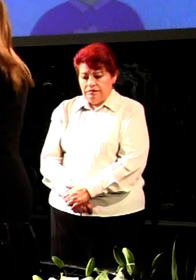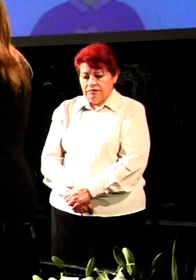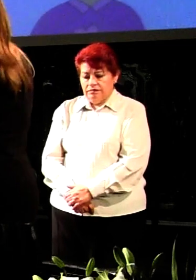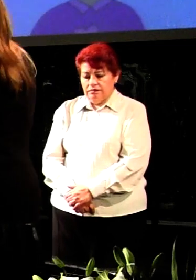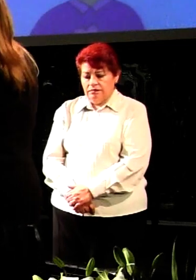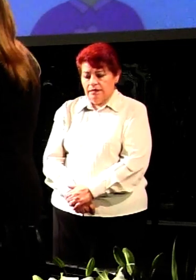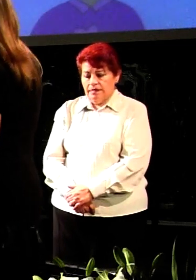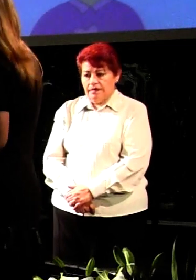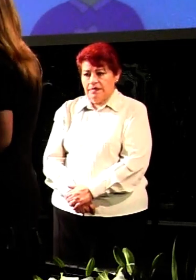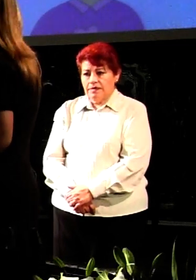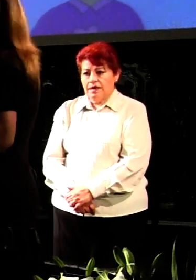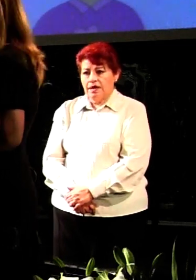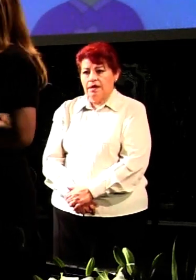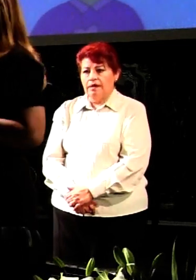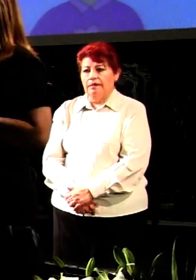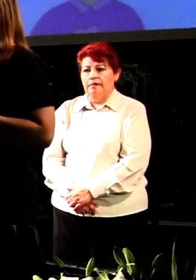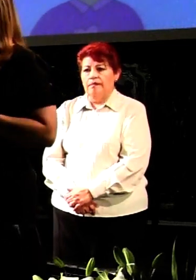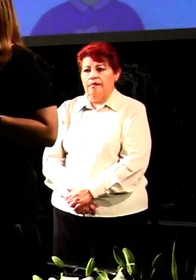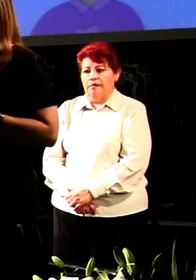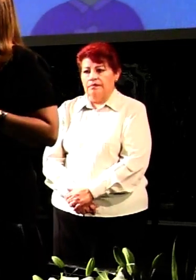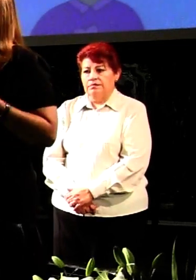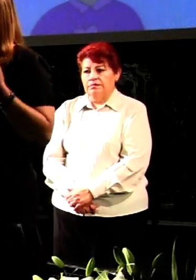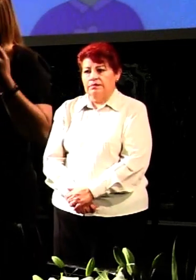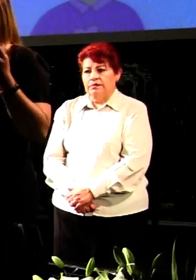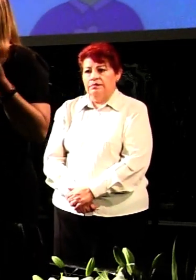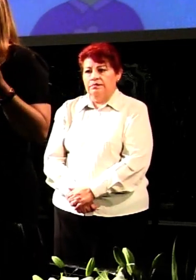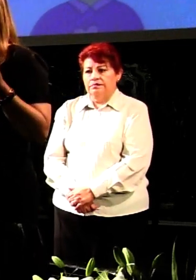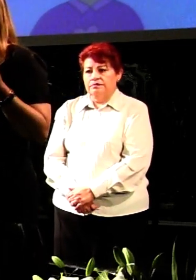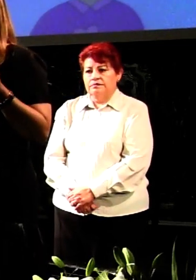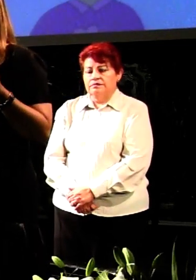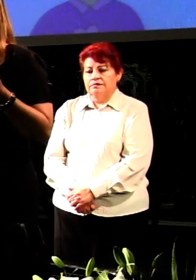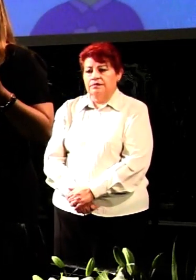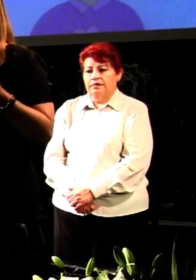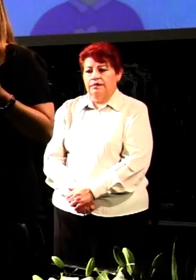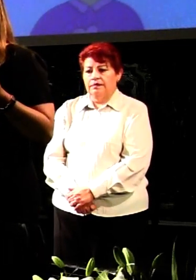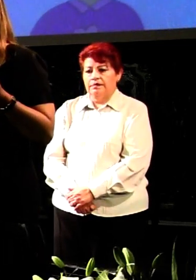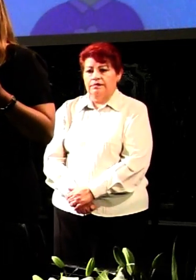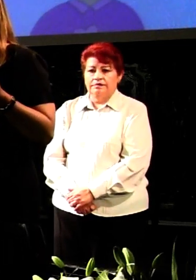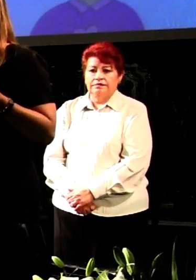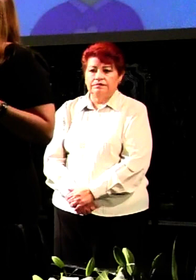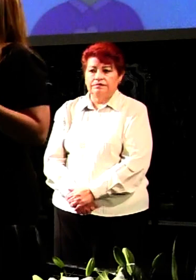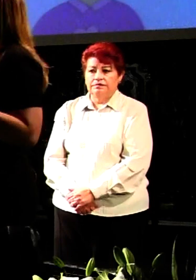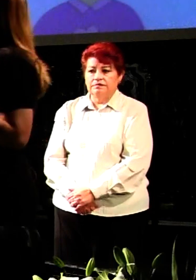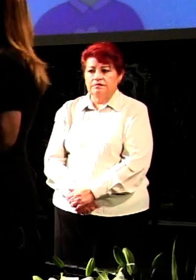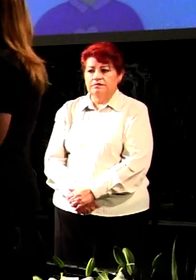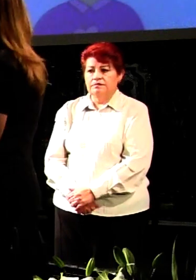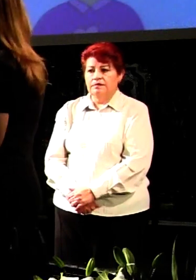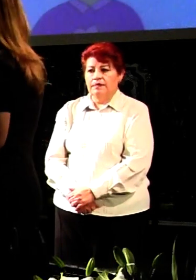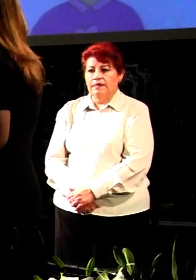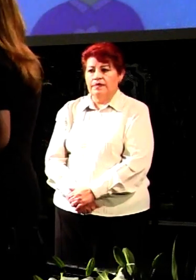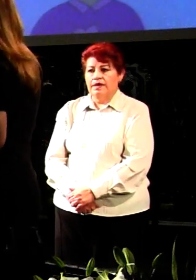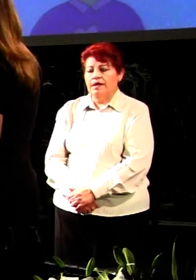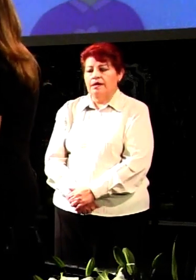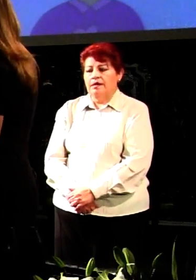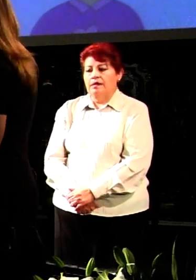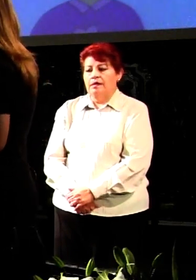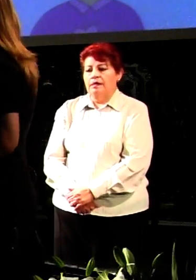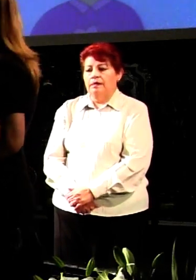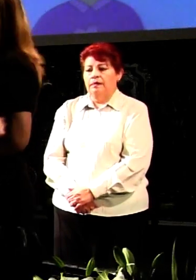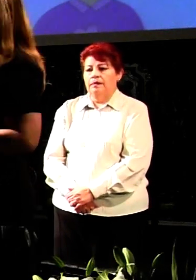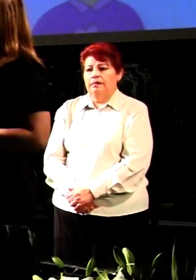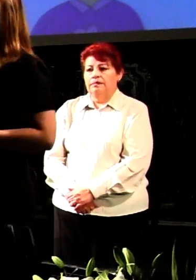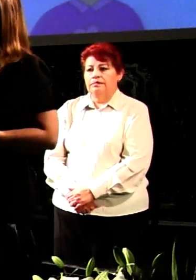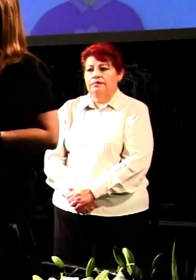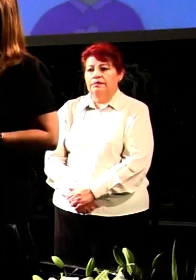ser consciente de mis propios sentimientos para poder manejar esto con mis niños, a mostrar empatía y comprender